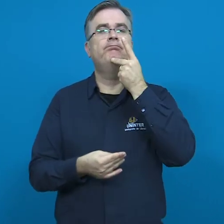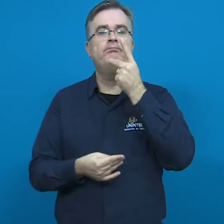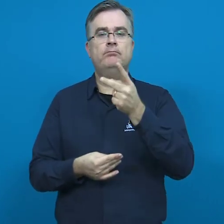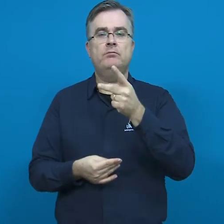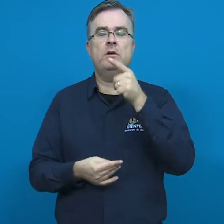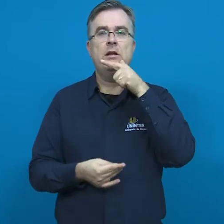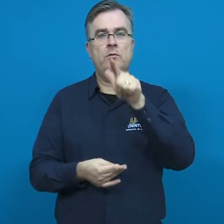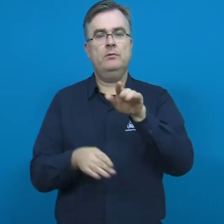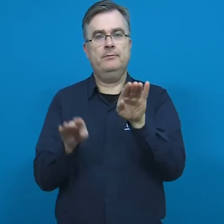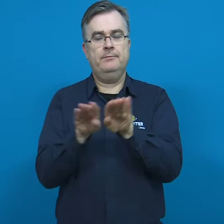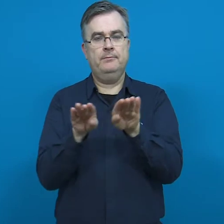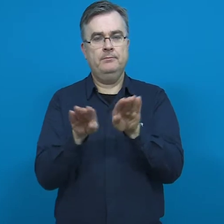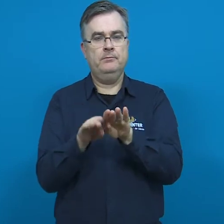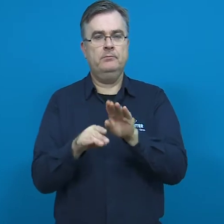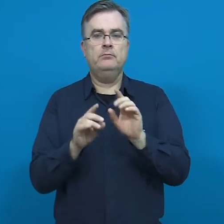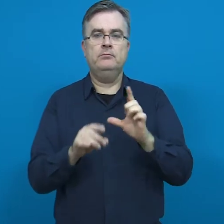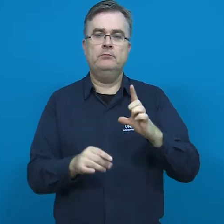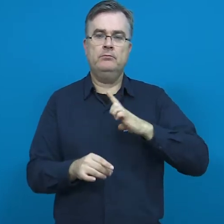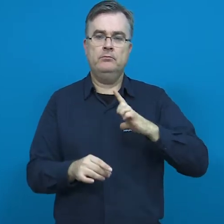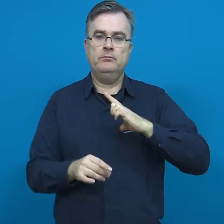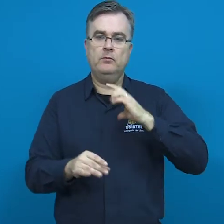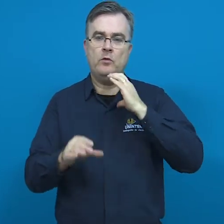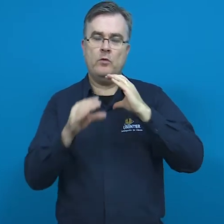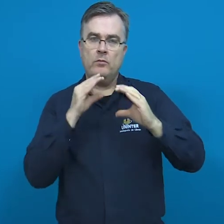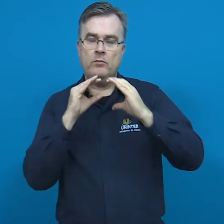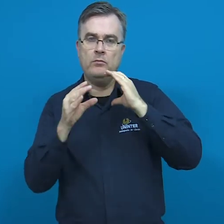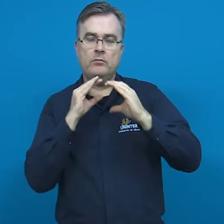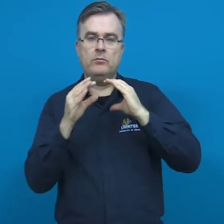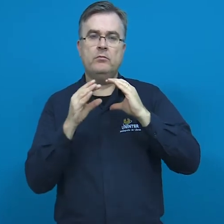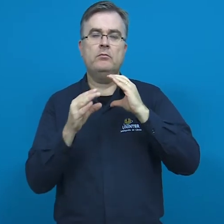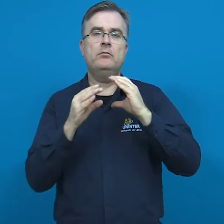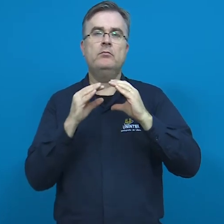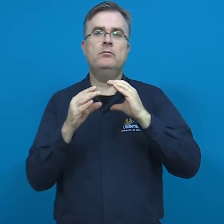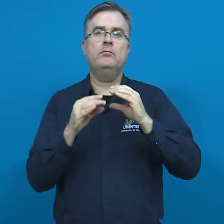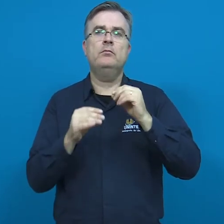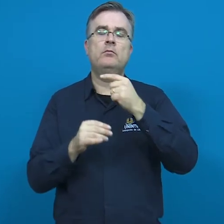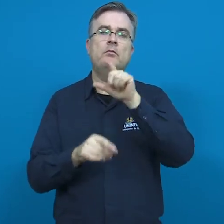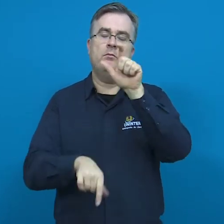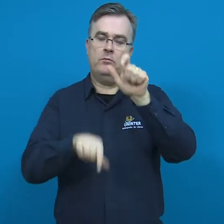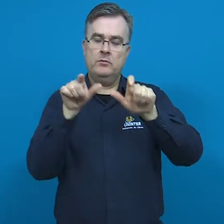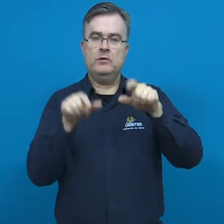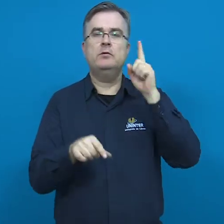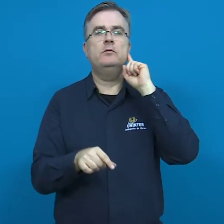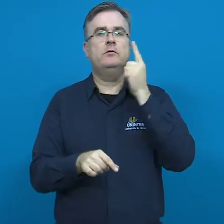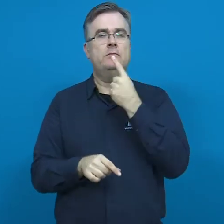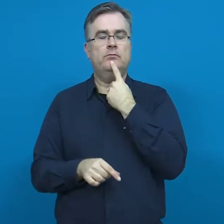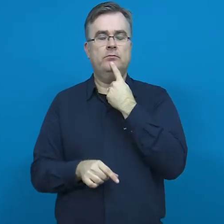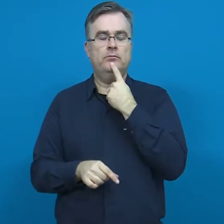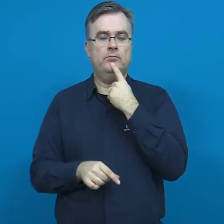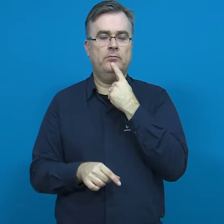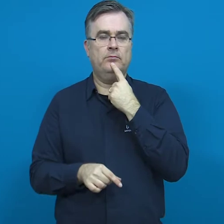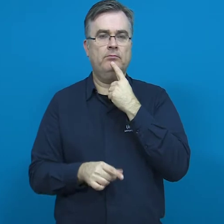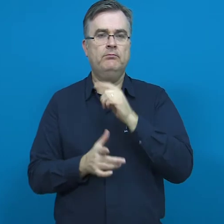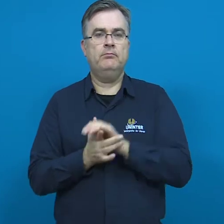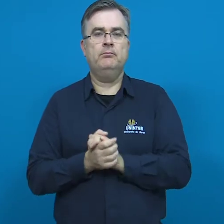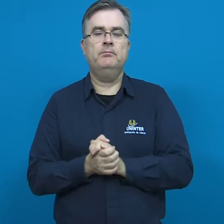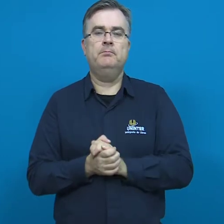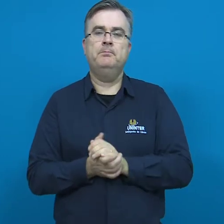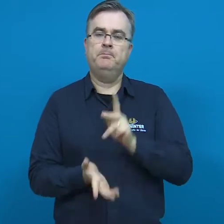estar falando essa língua também para estar comunicando com as pessoas surdas.